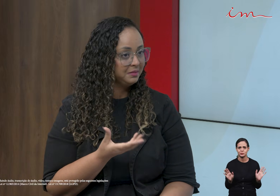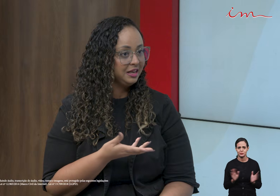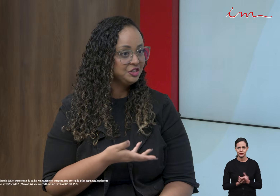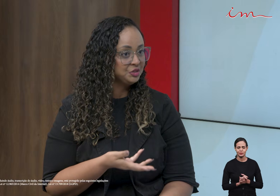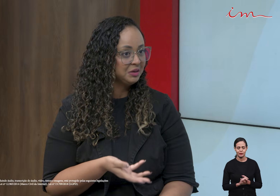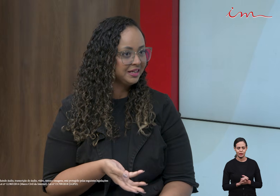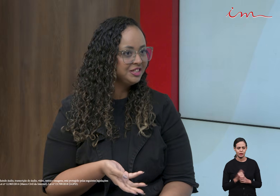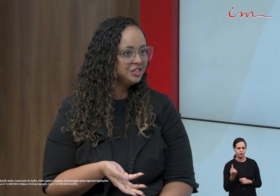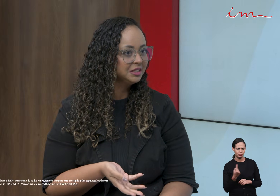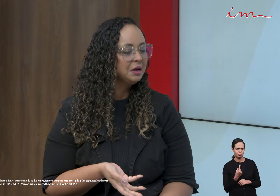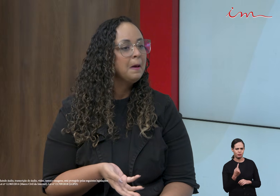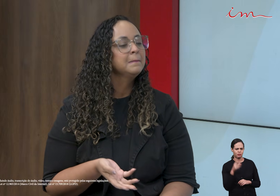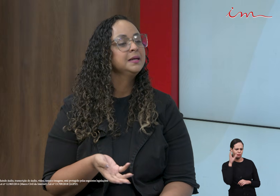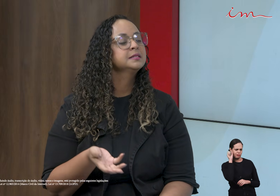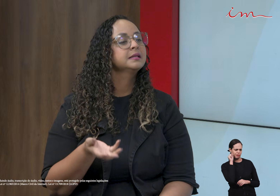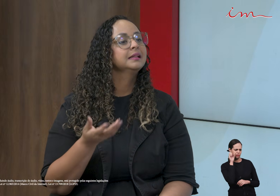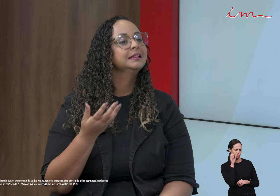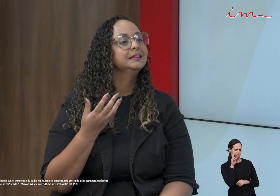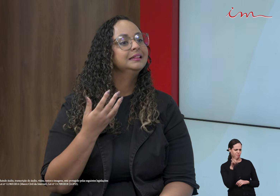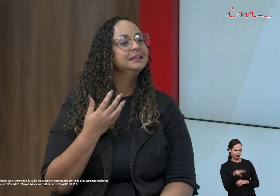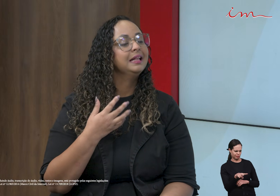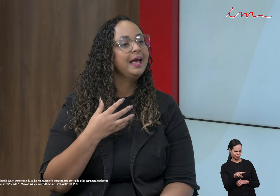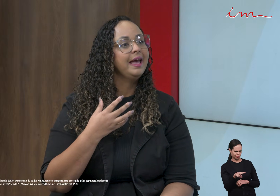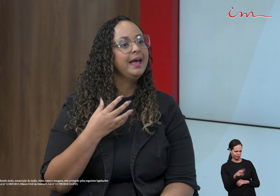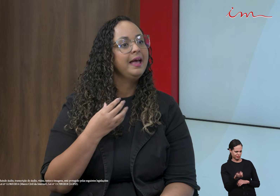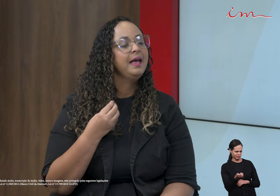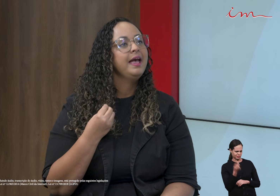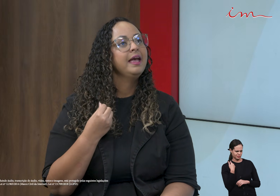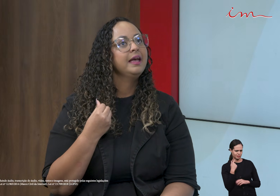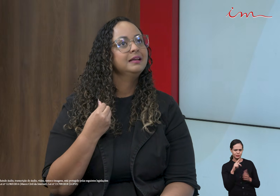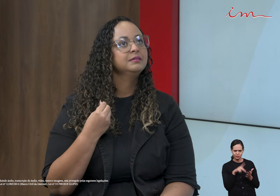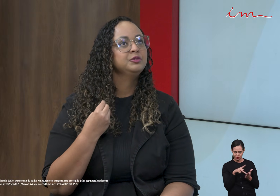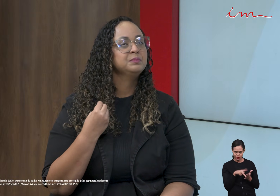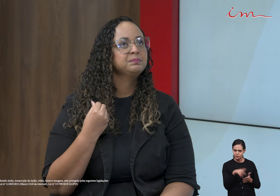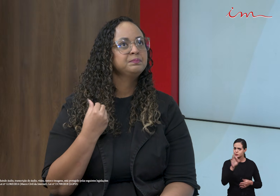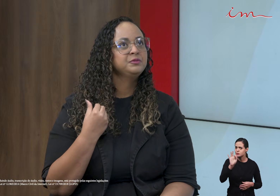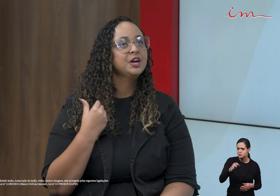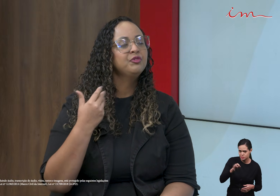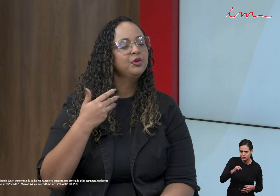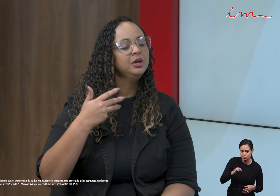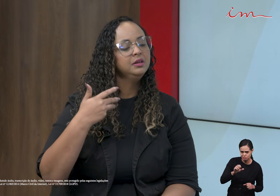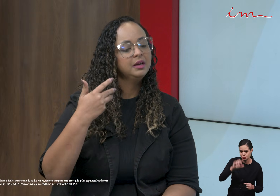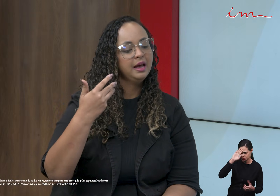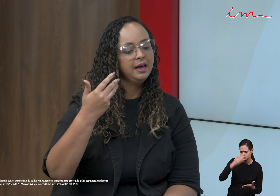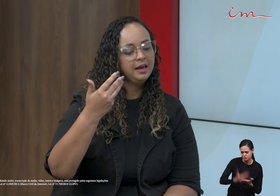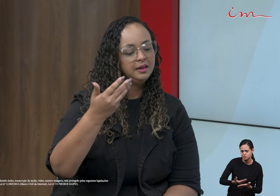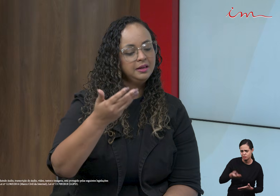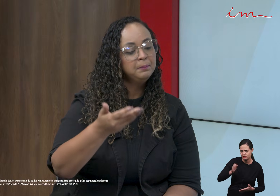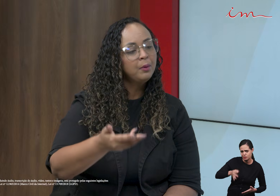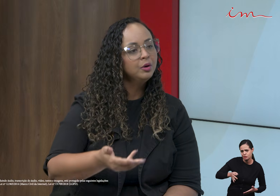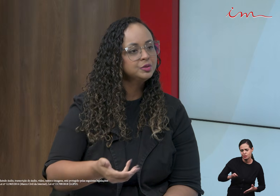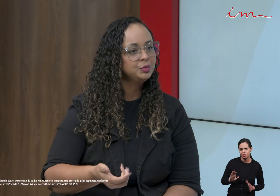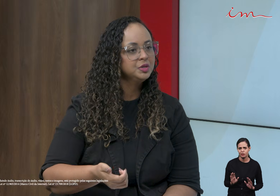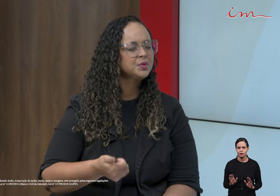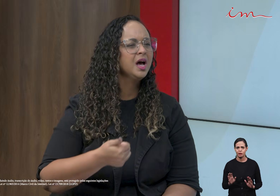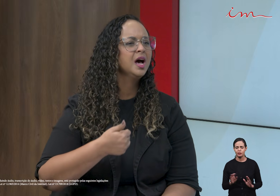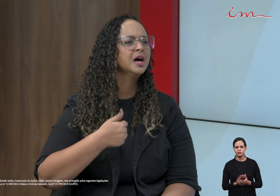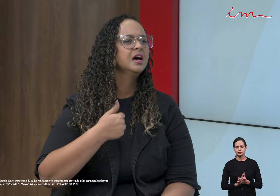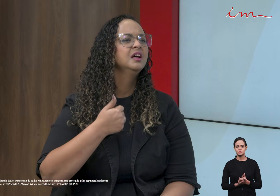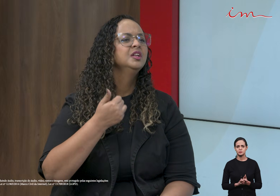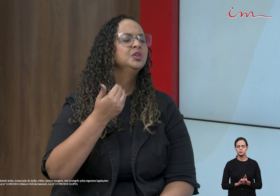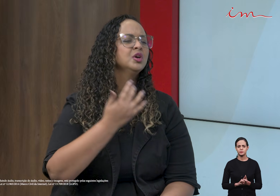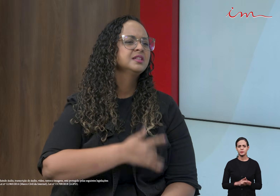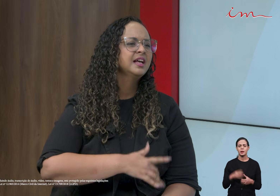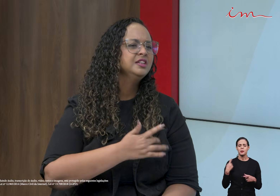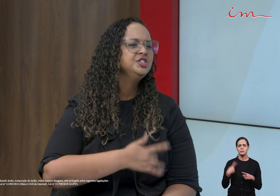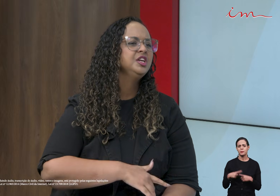ouvintes, né, a gente não acredita, mas já foi imposto isso.